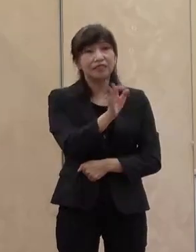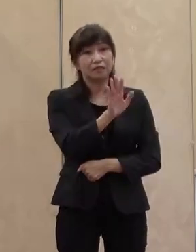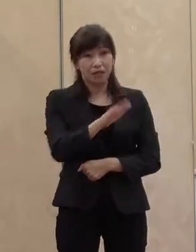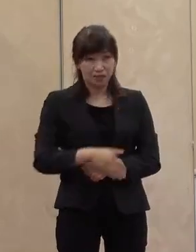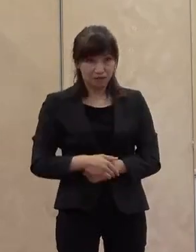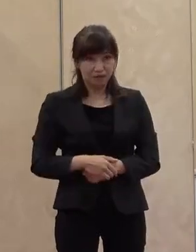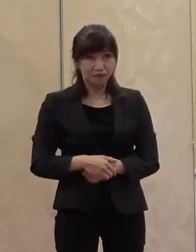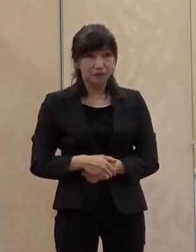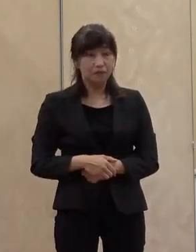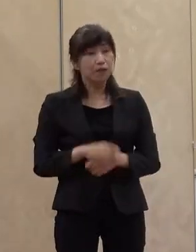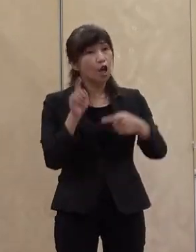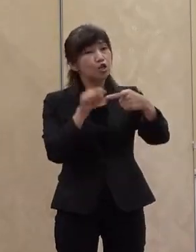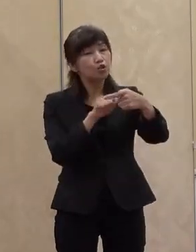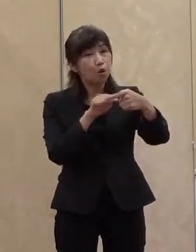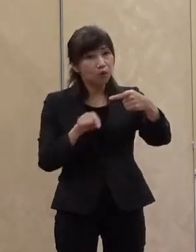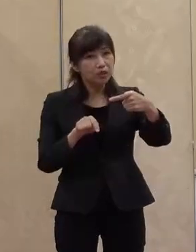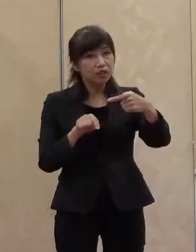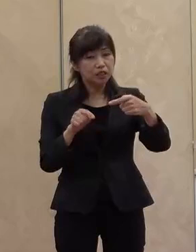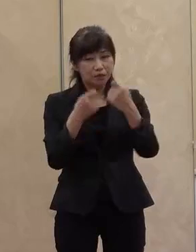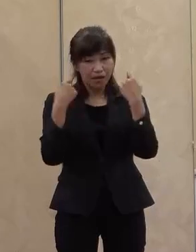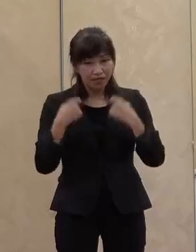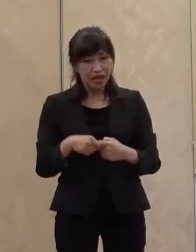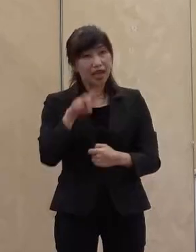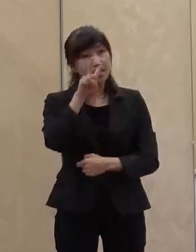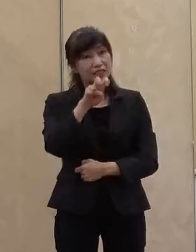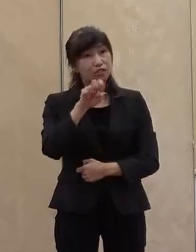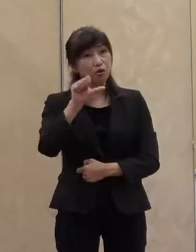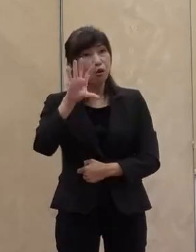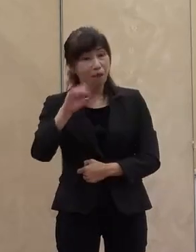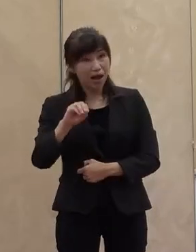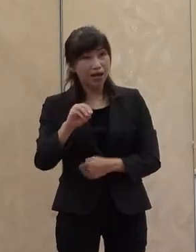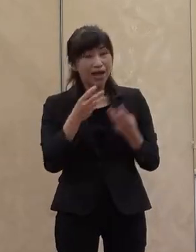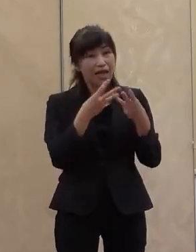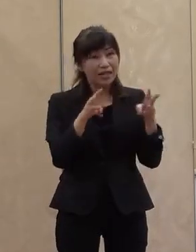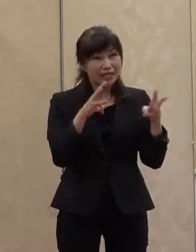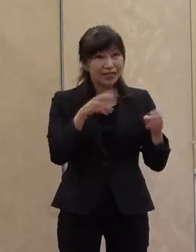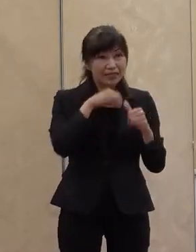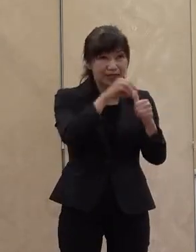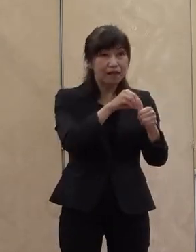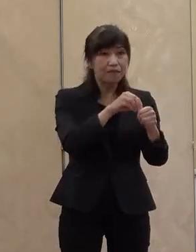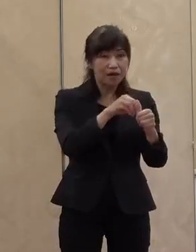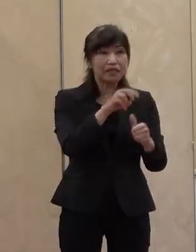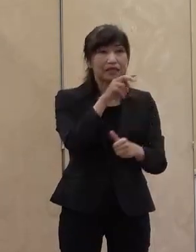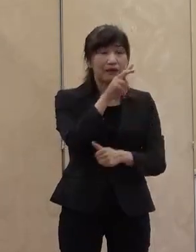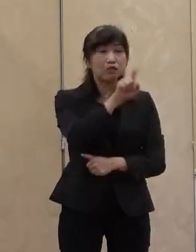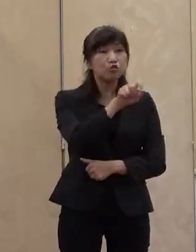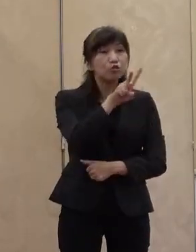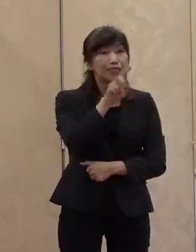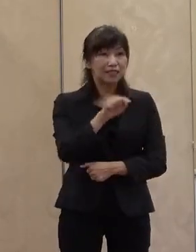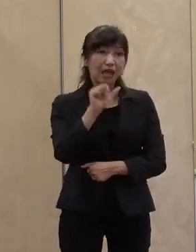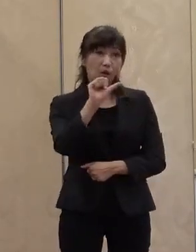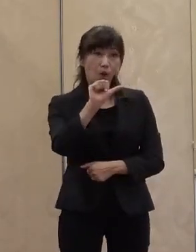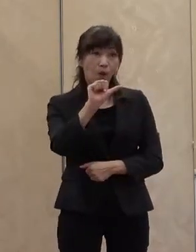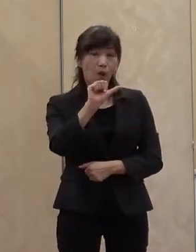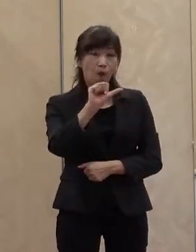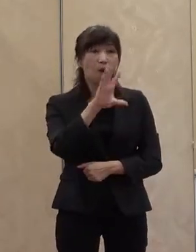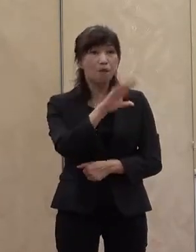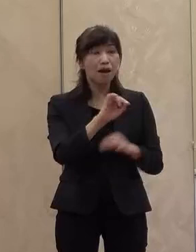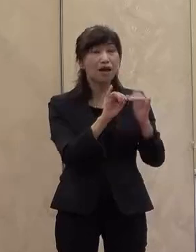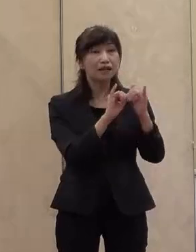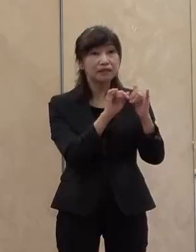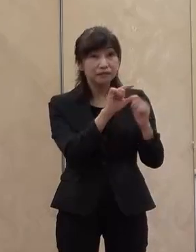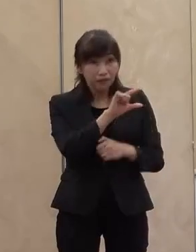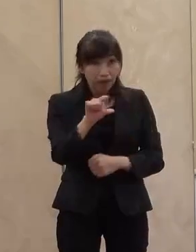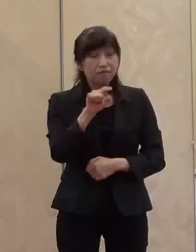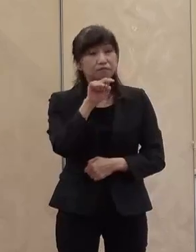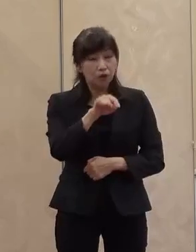。1人当たり正社員の場合は25万円、そして非正規の場合は 12.5 万円を その事業者の方に支